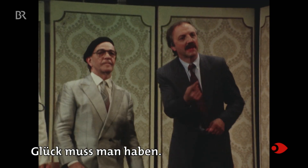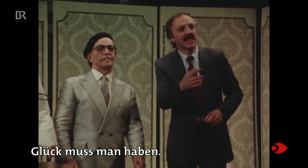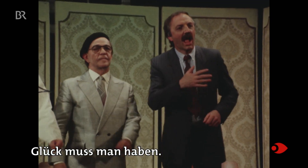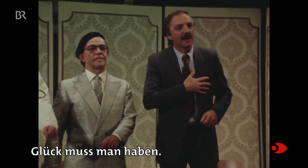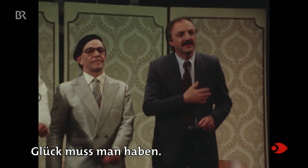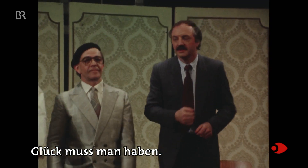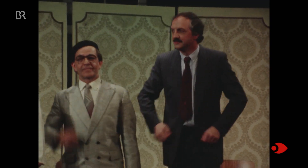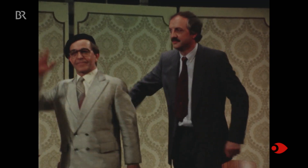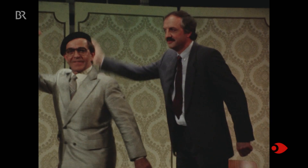haben.